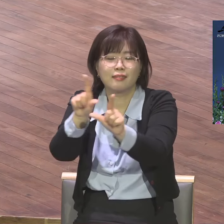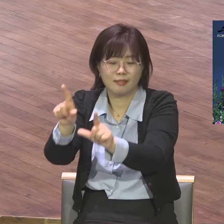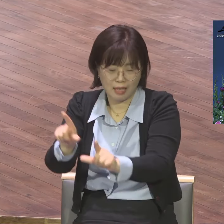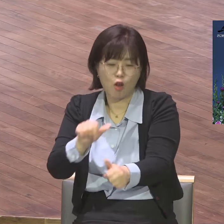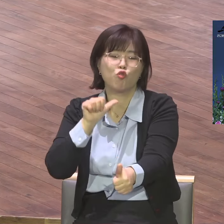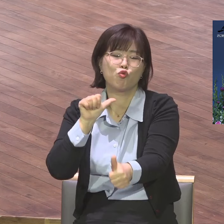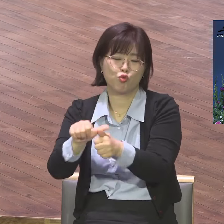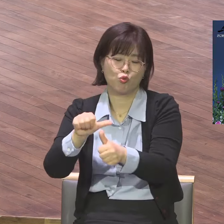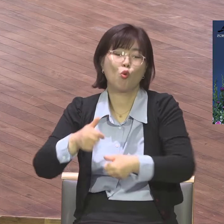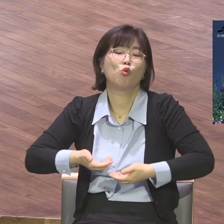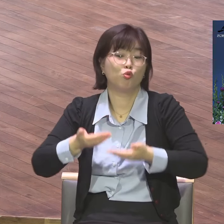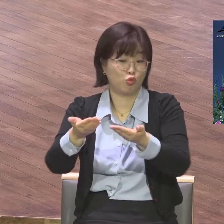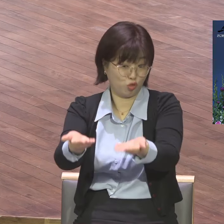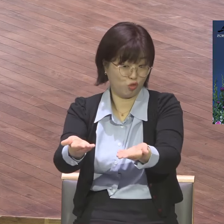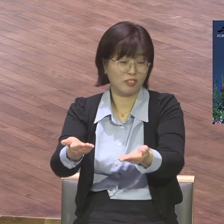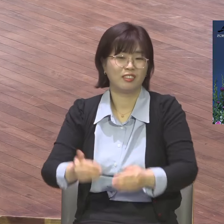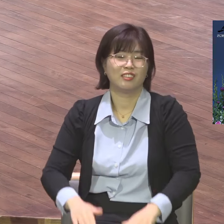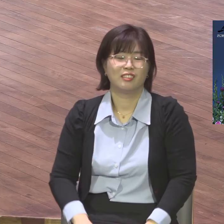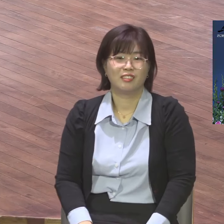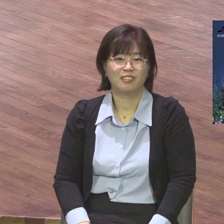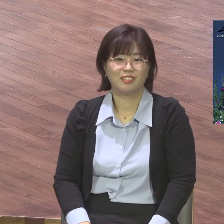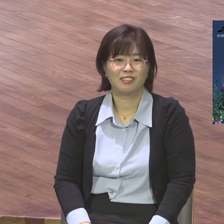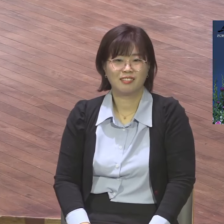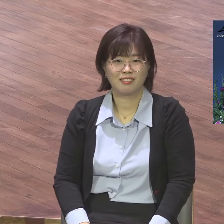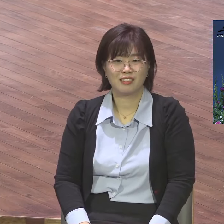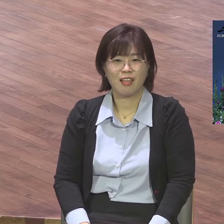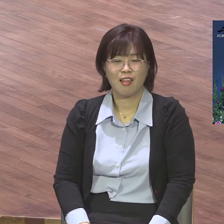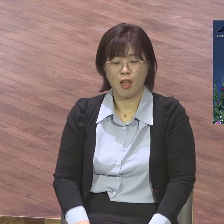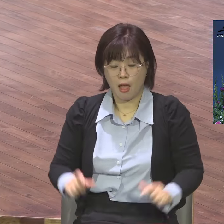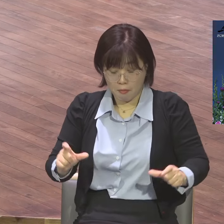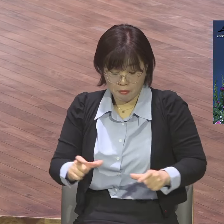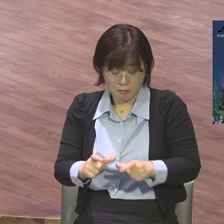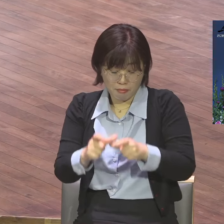견고한 망대가 세워진 인생이 되어야 된다.